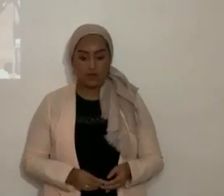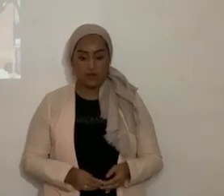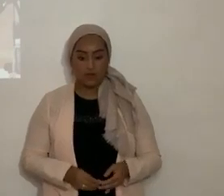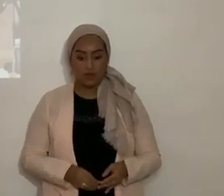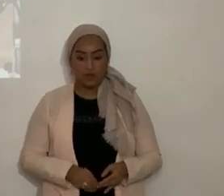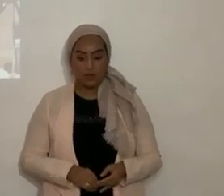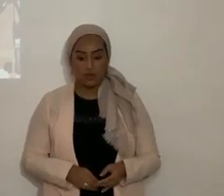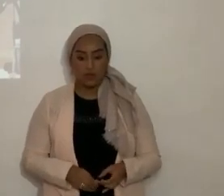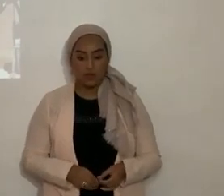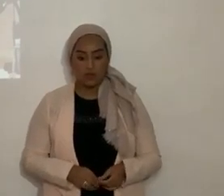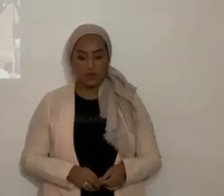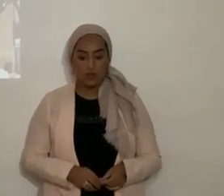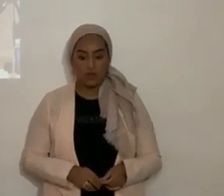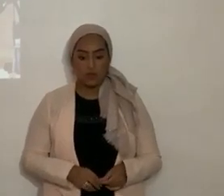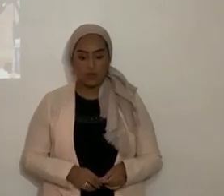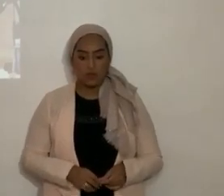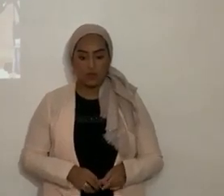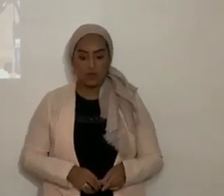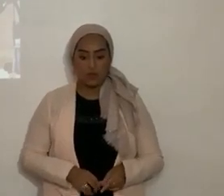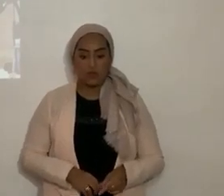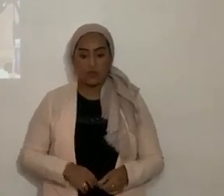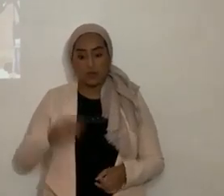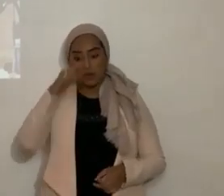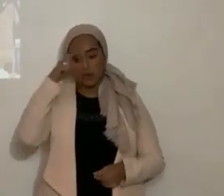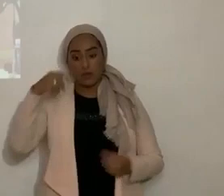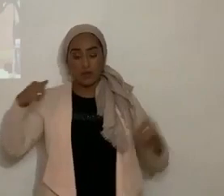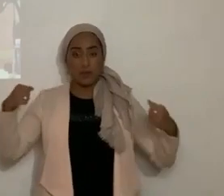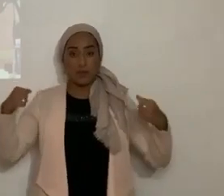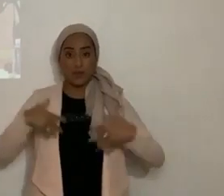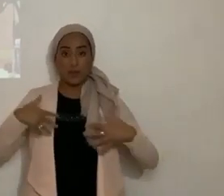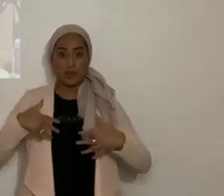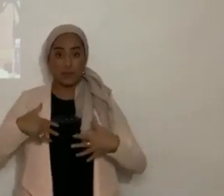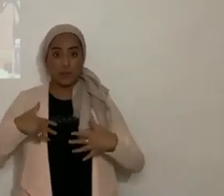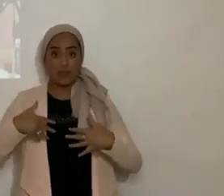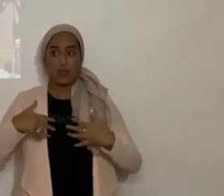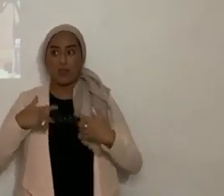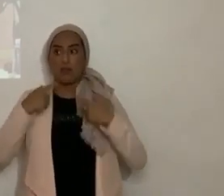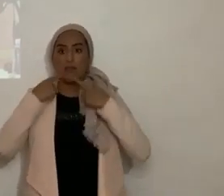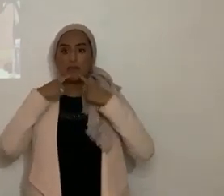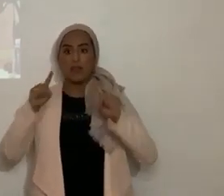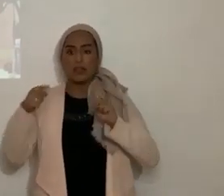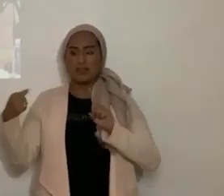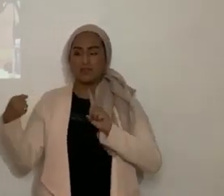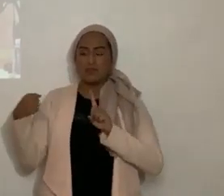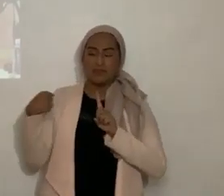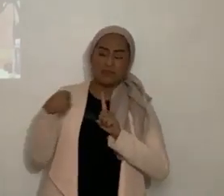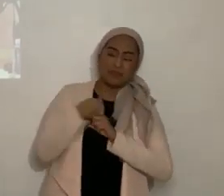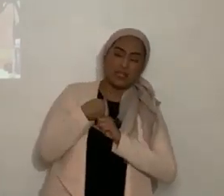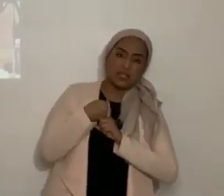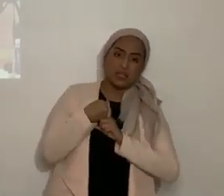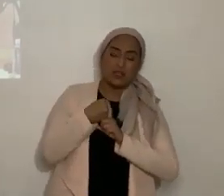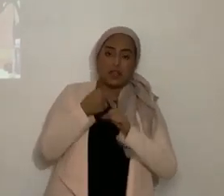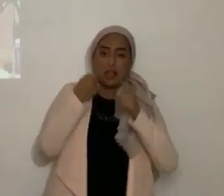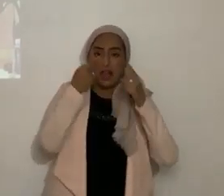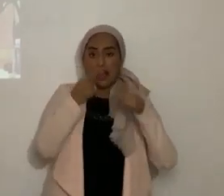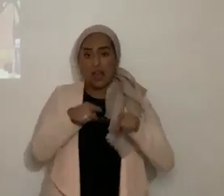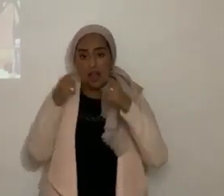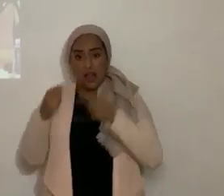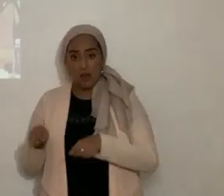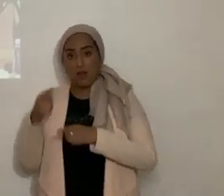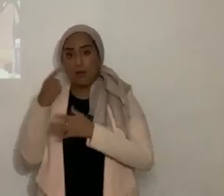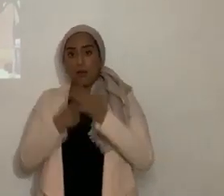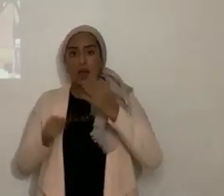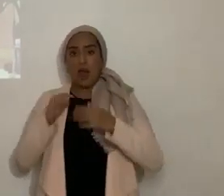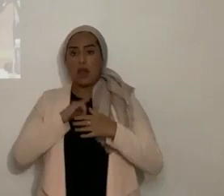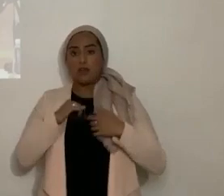Job capítulo 3, verso 25. Dice aquí, porque el temor que me espantaba me ha venido y me ha acontecido lo que